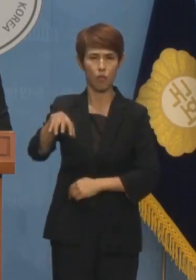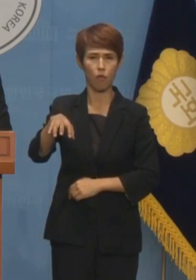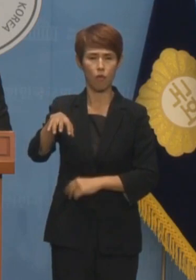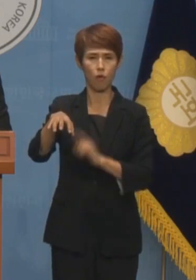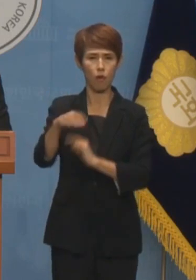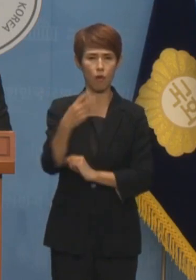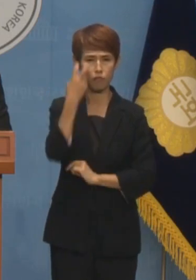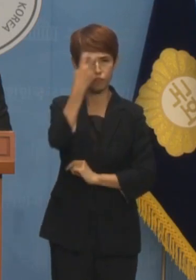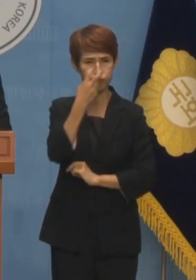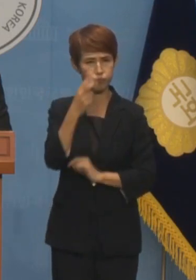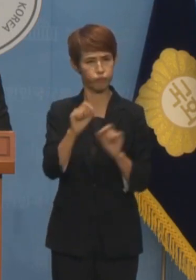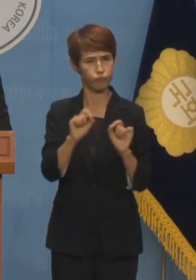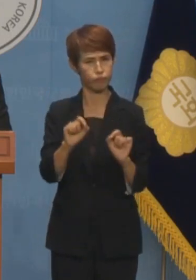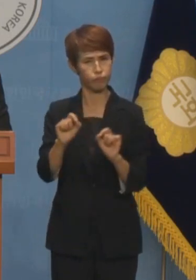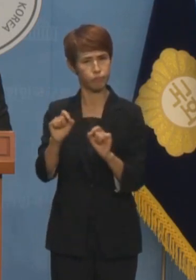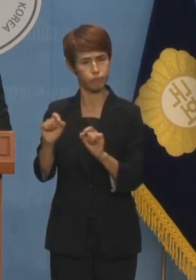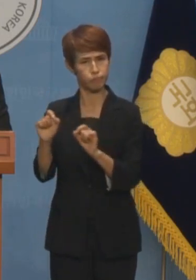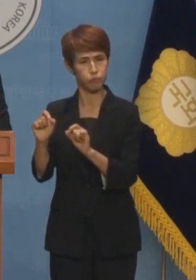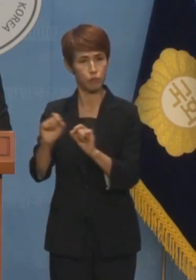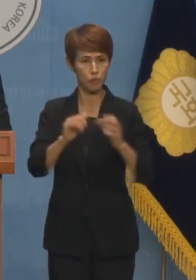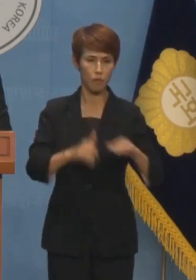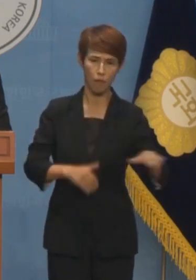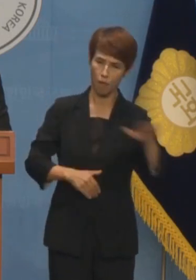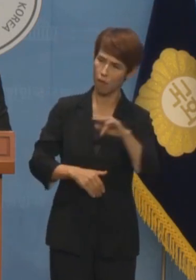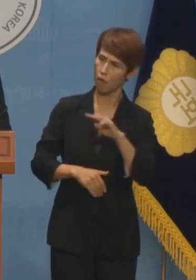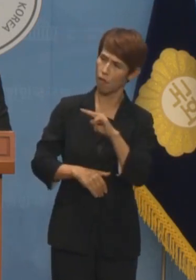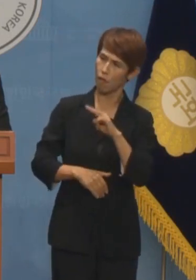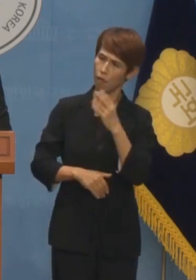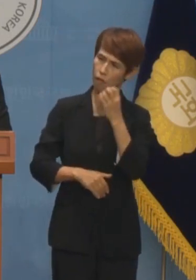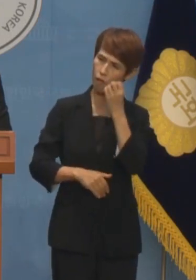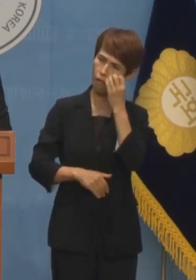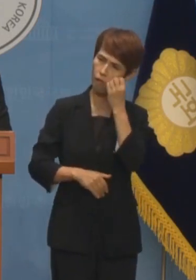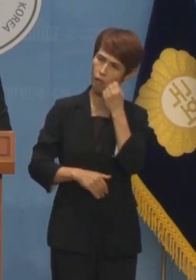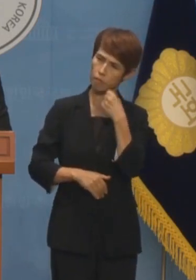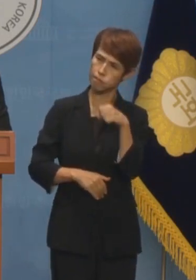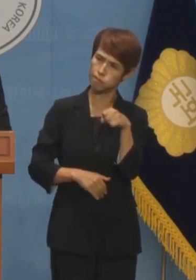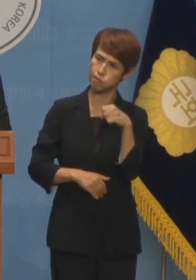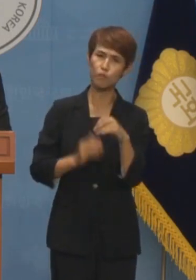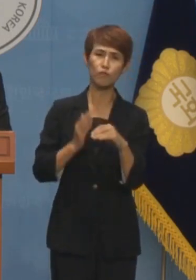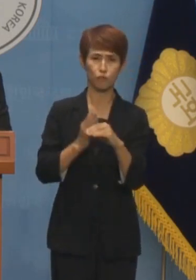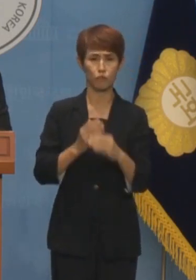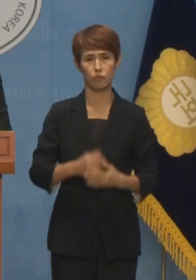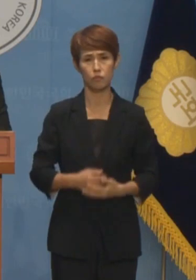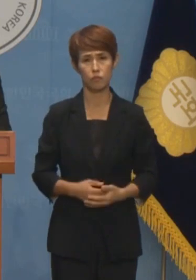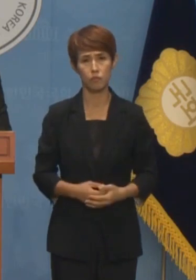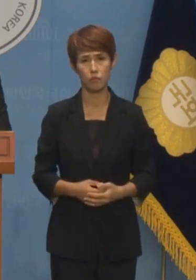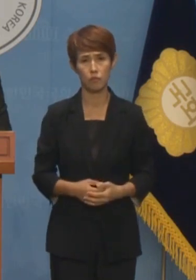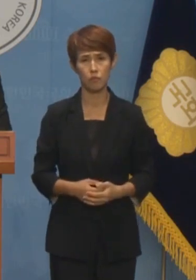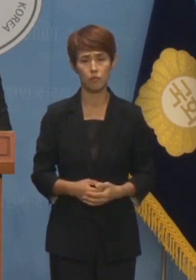석연찮고 지지부진한 수사는 국민을 답답하고 갸웃하게 합니다.